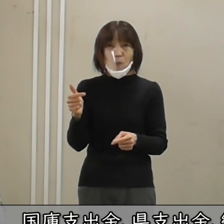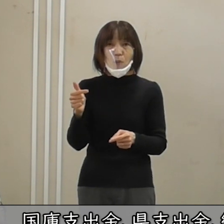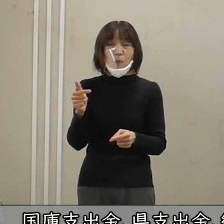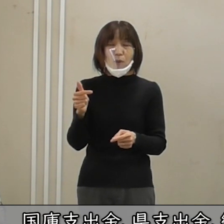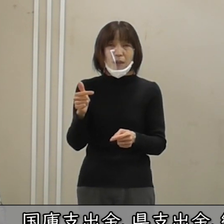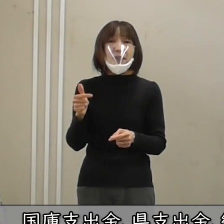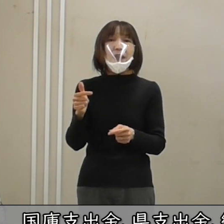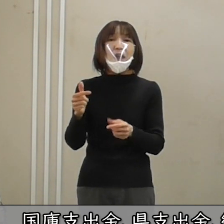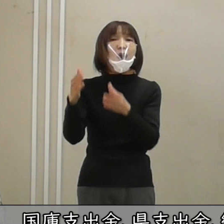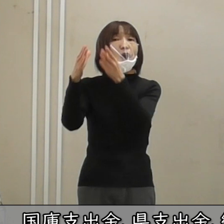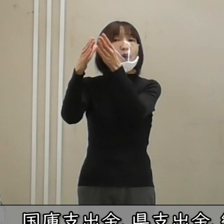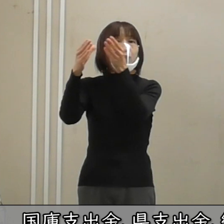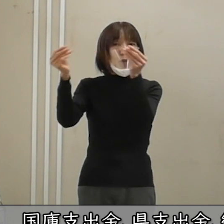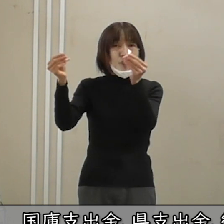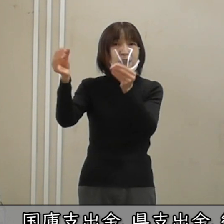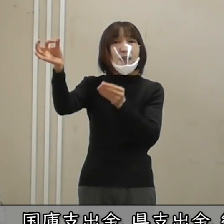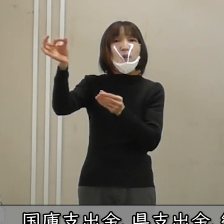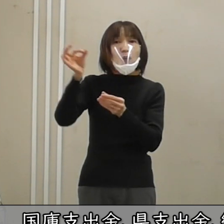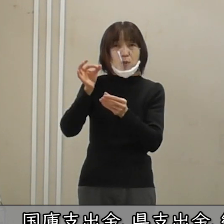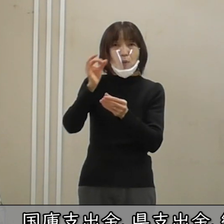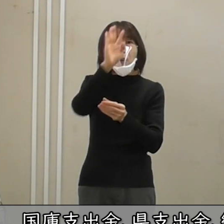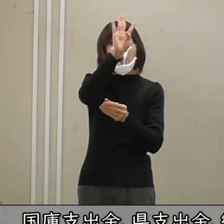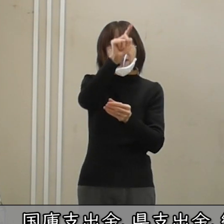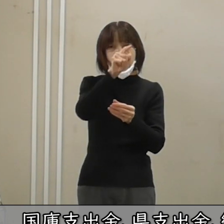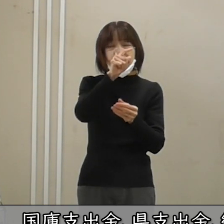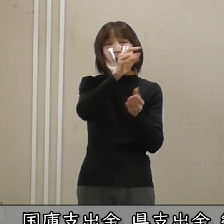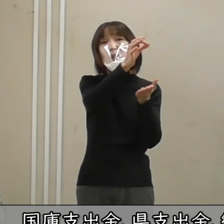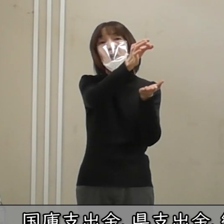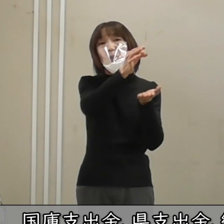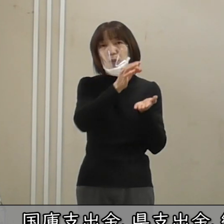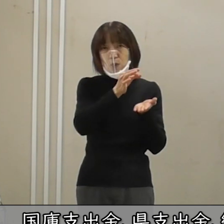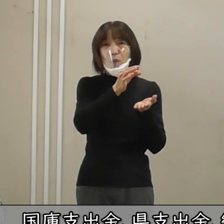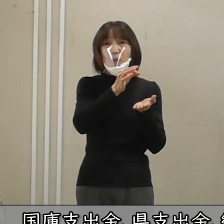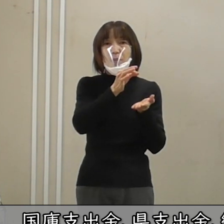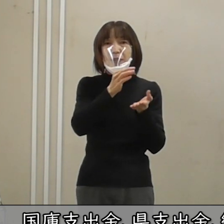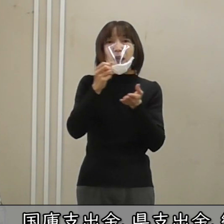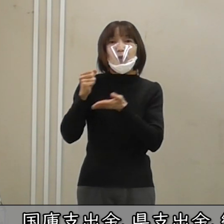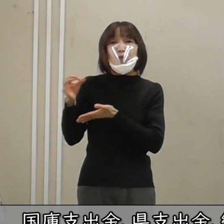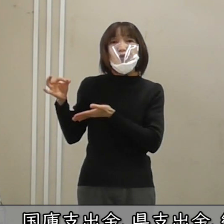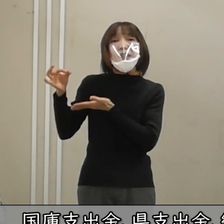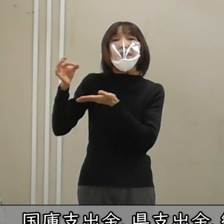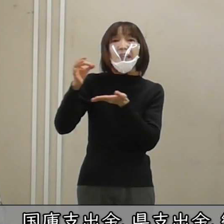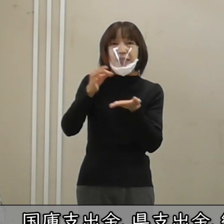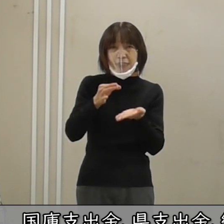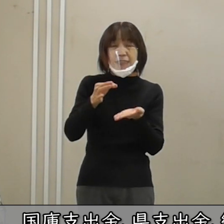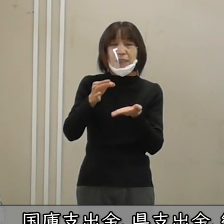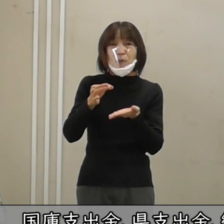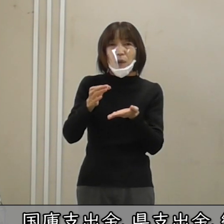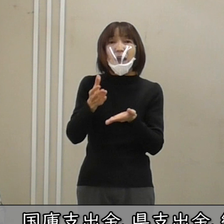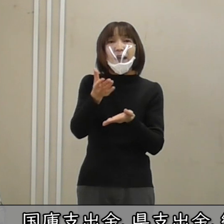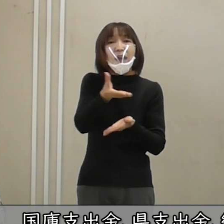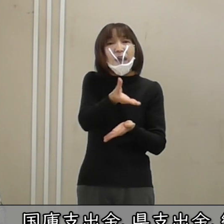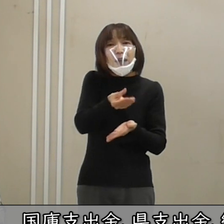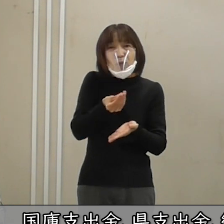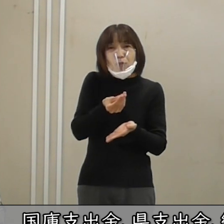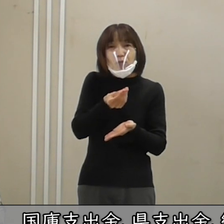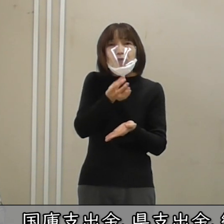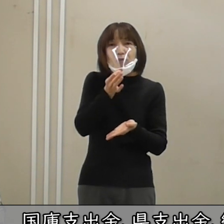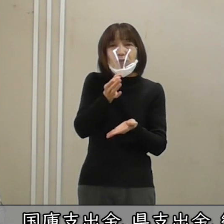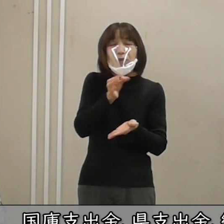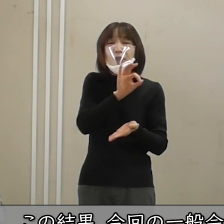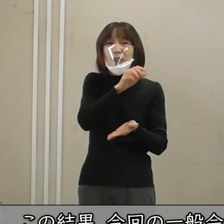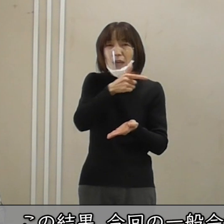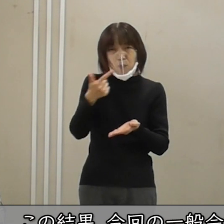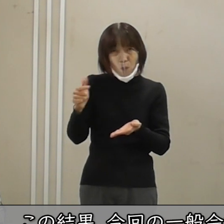金、県支出金、繰入れ金、地裁等を財源として措置しようとするものであ